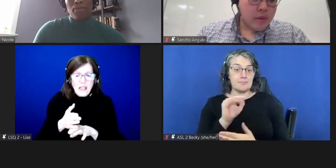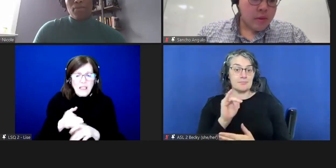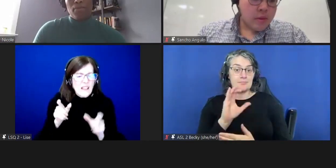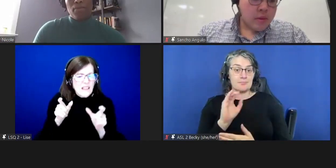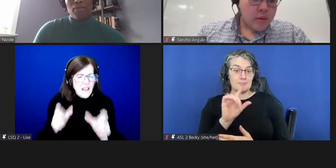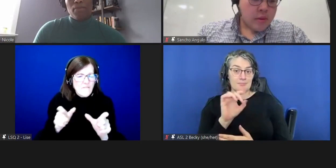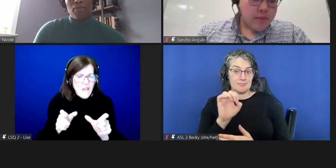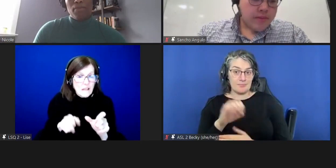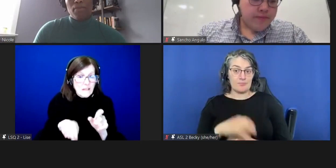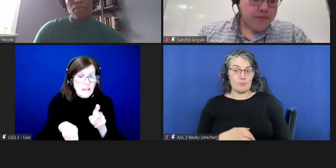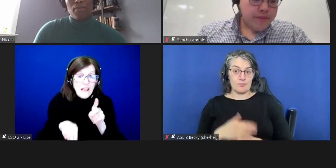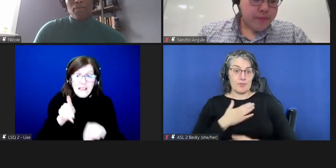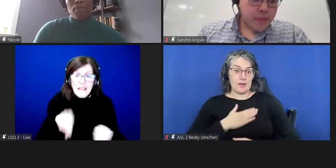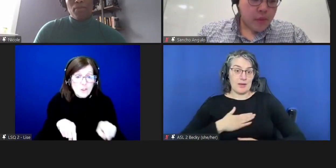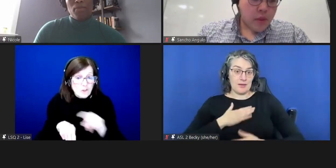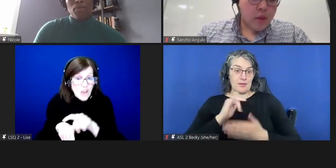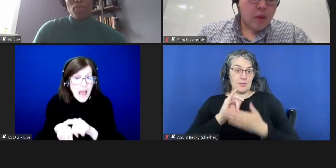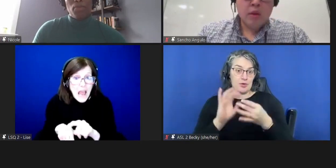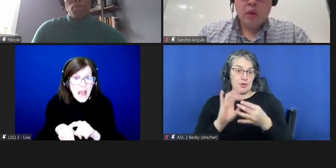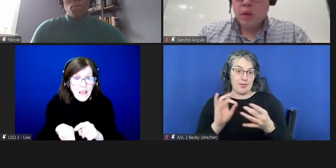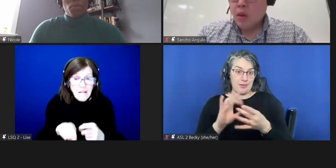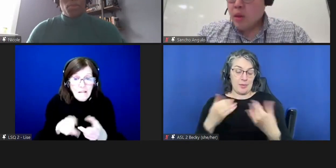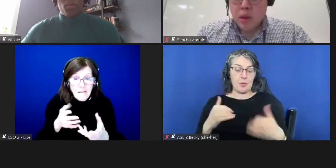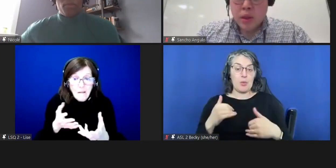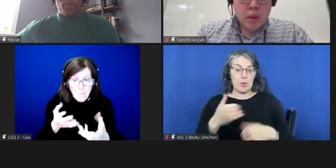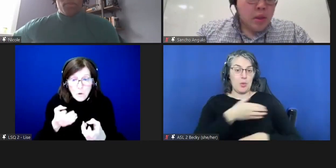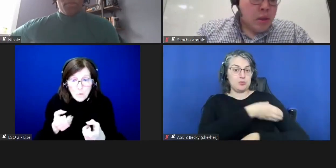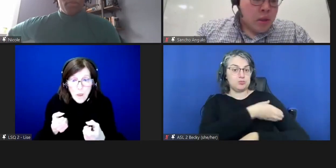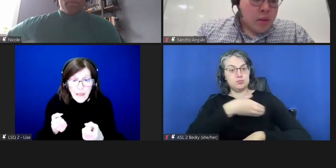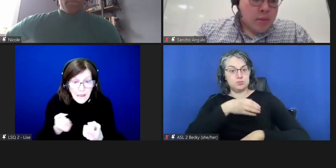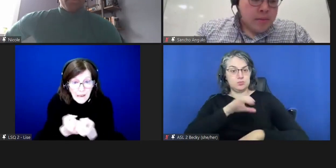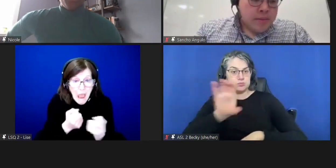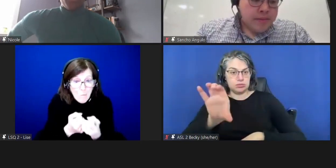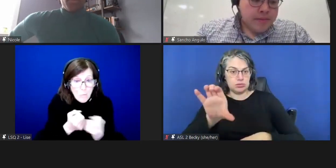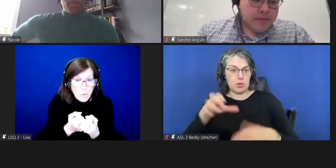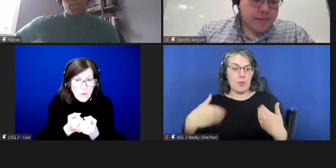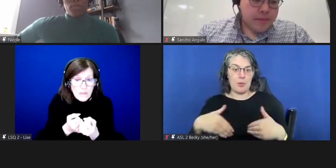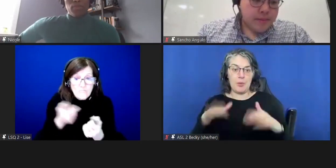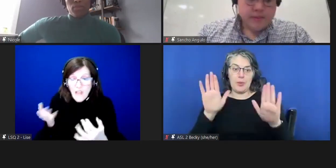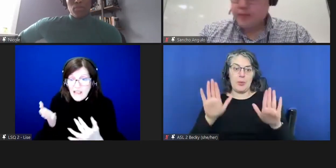Merci beaucoup, beaucoup, Nicole. Nous te sommes très reconnaissants